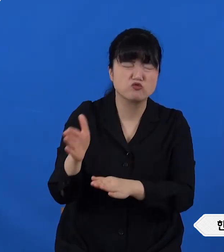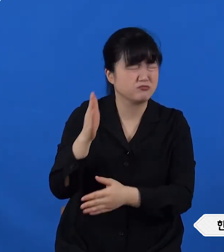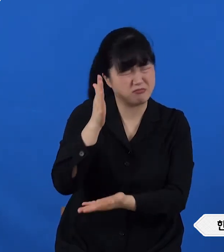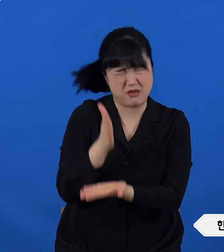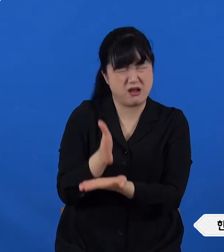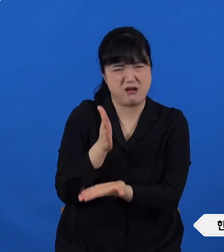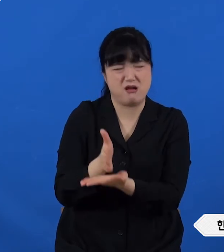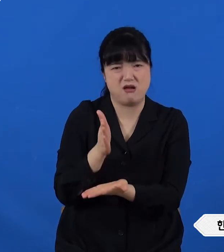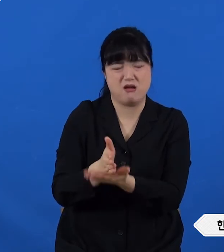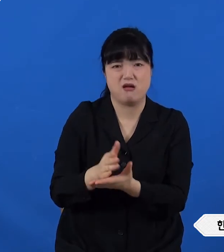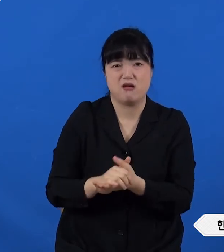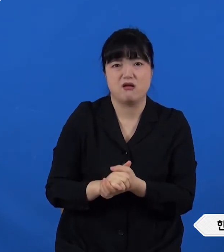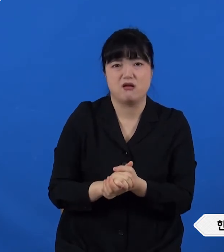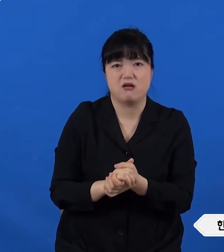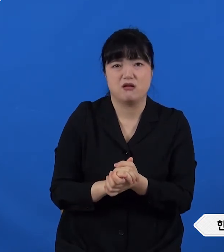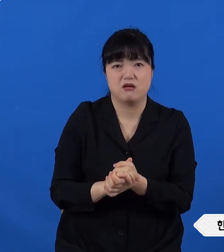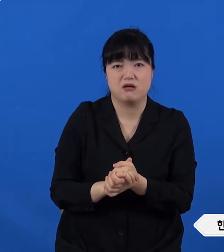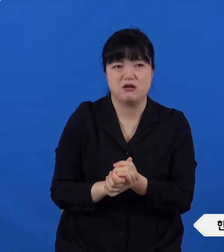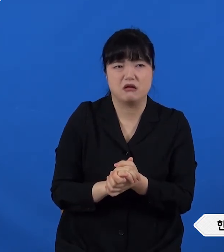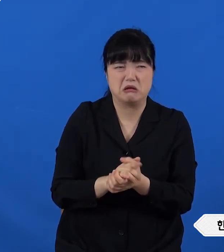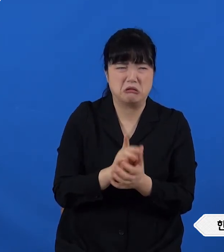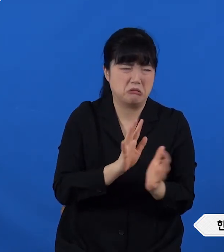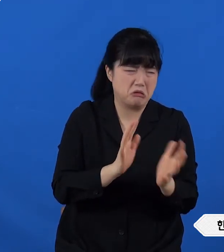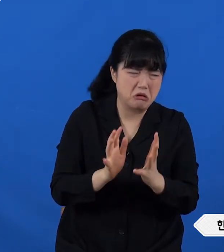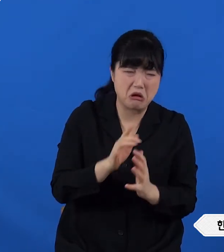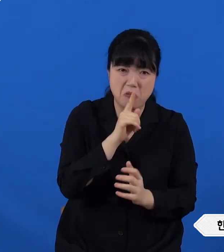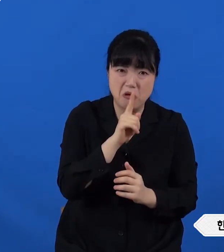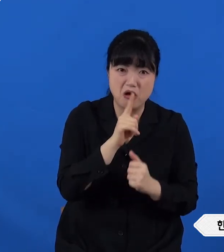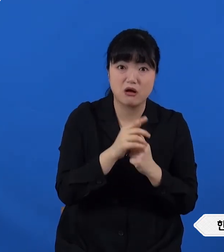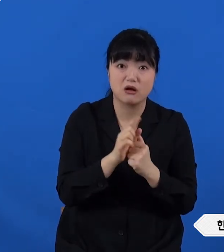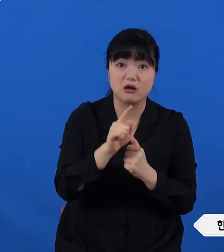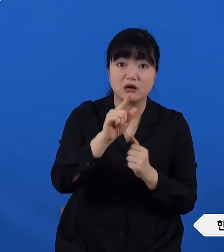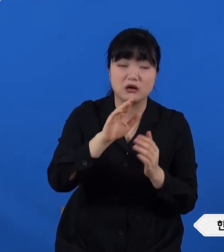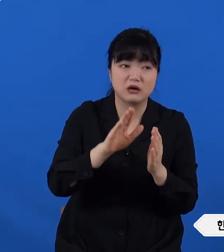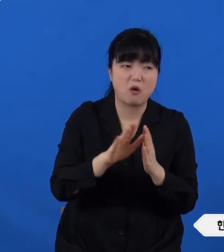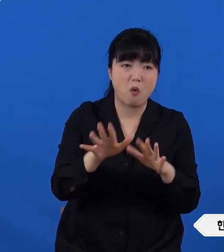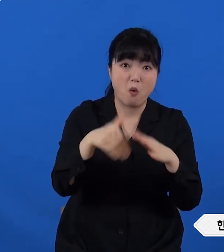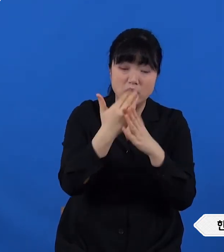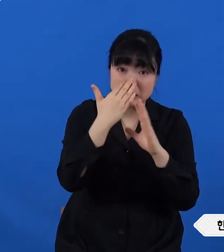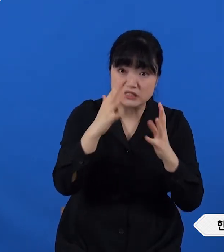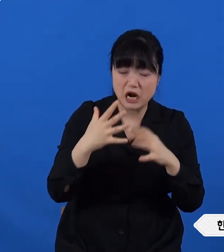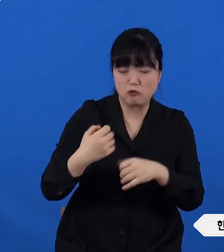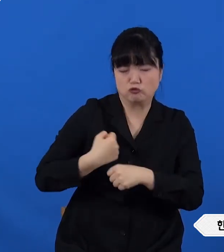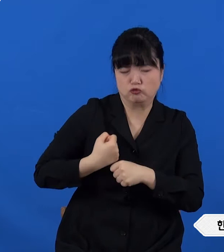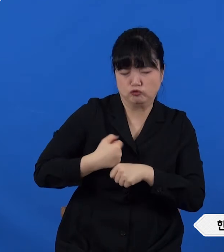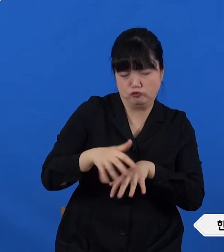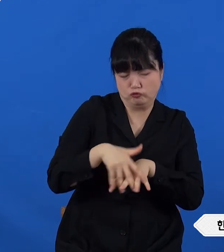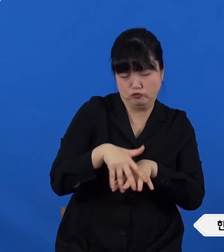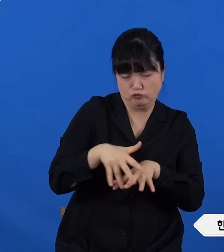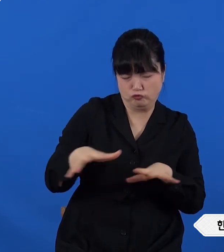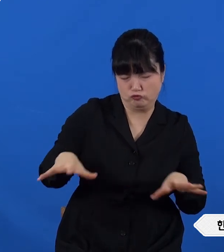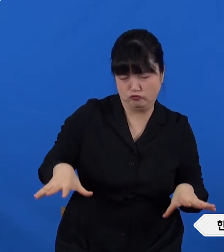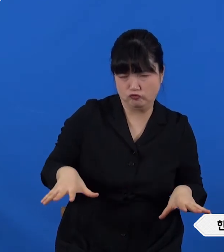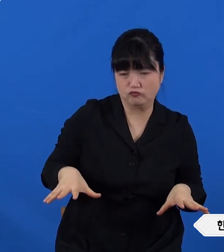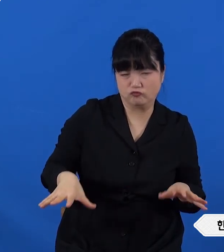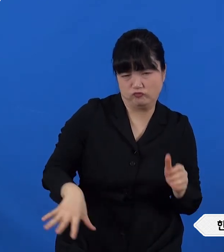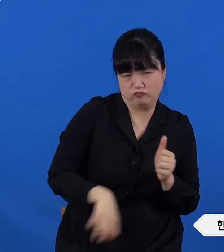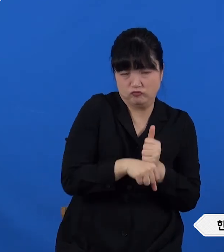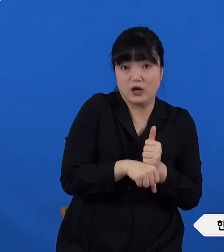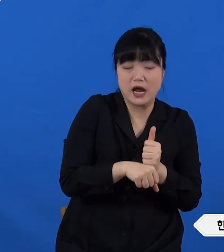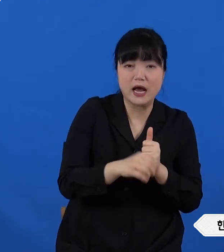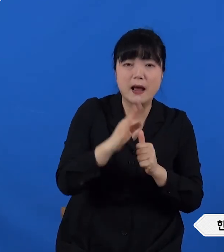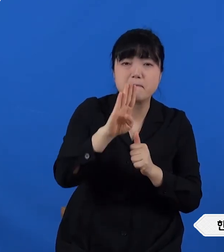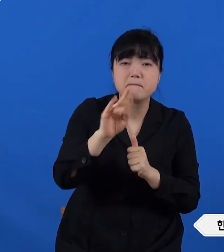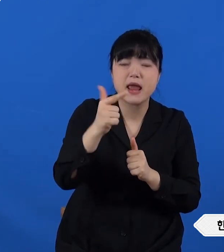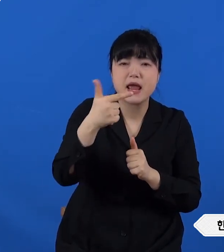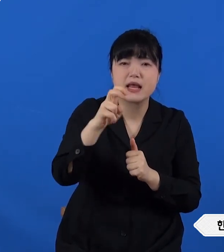된다고 여론이 들끓었습니다. 그래서 온 이스라엘이 군대를 소집해서 베냐민 지파가